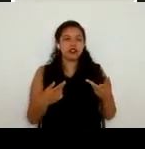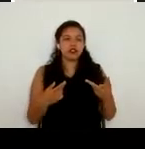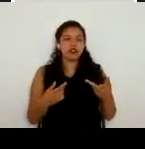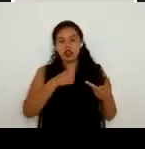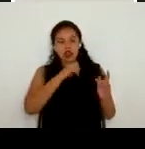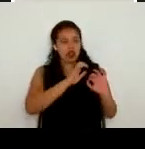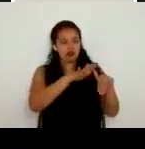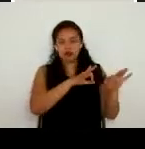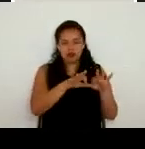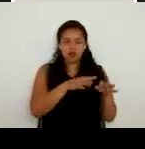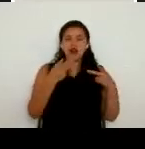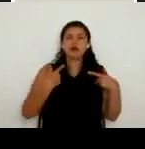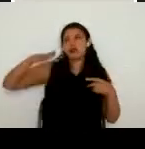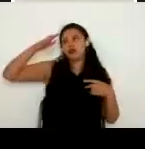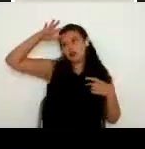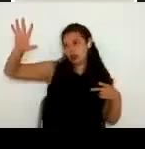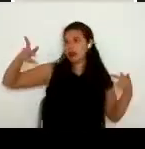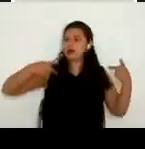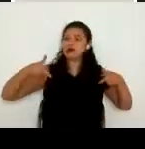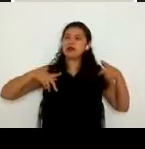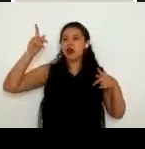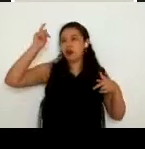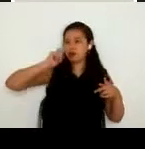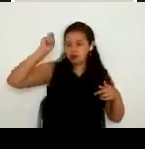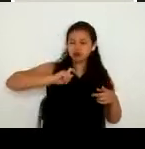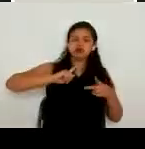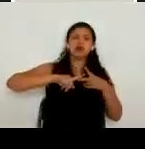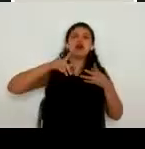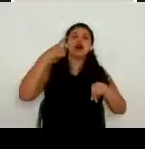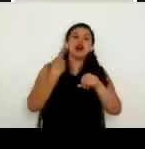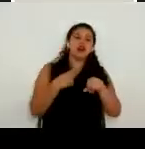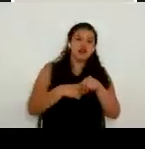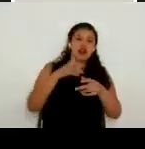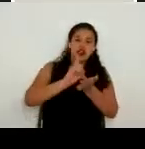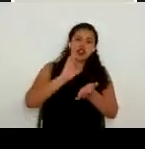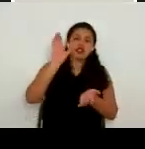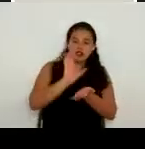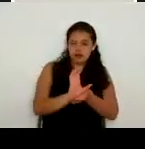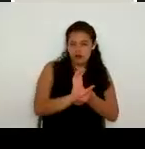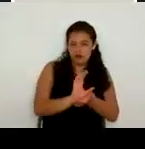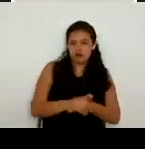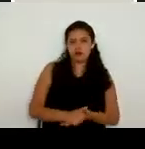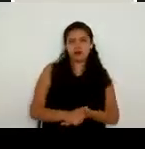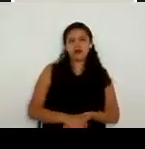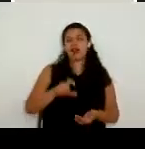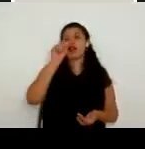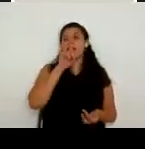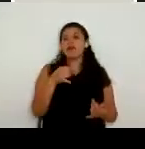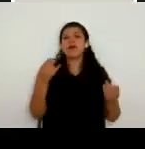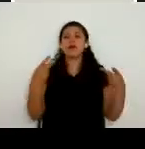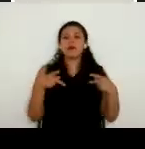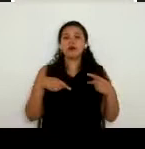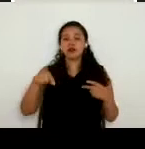mayores personas jubiladas enfermos discapacitados porque bueno pues también estas personas